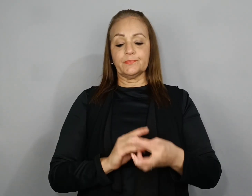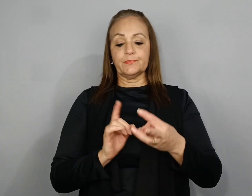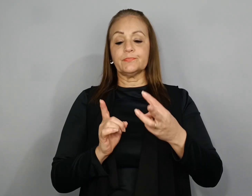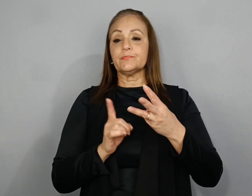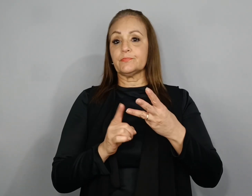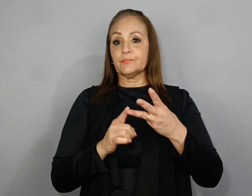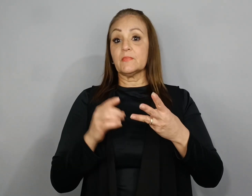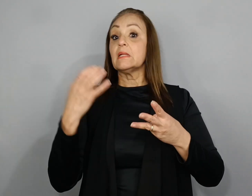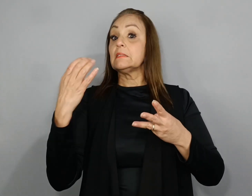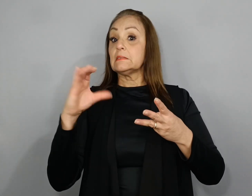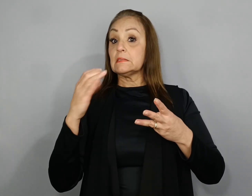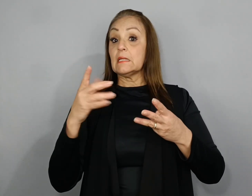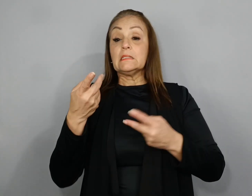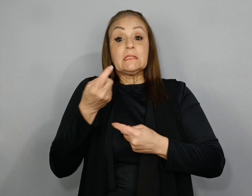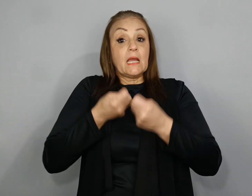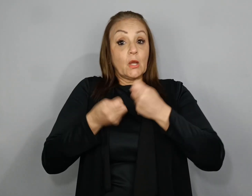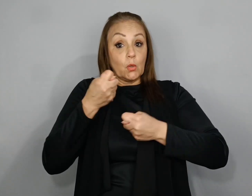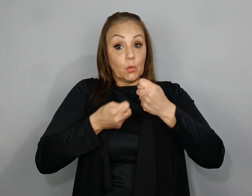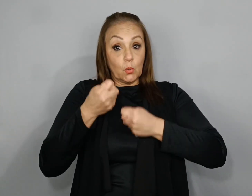Ciências econômicas, quantidade